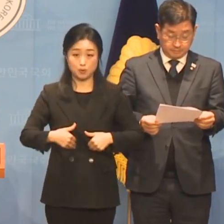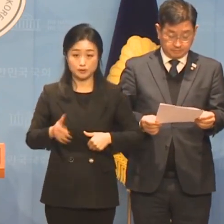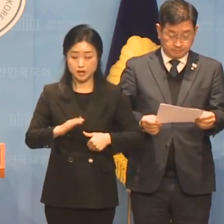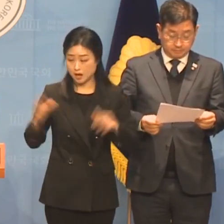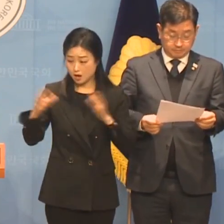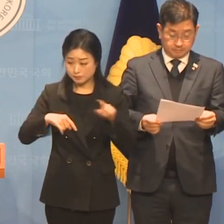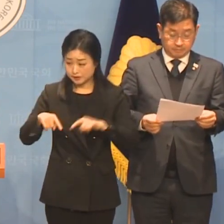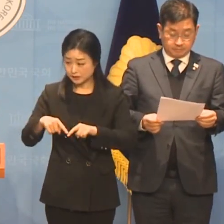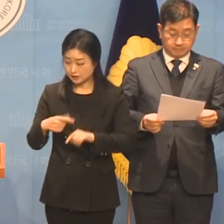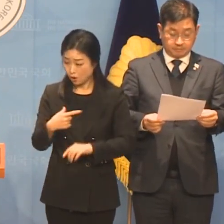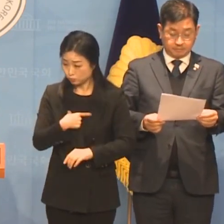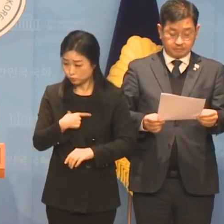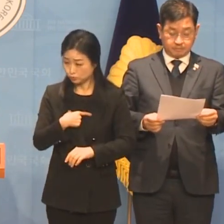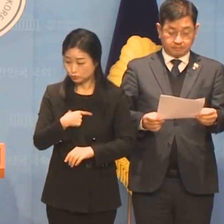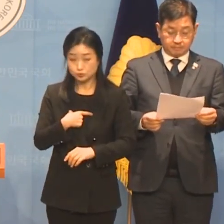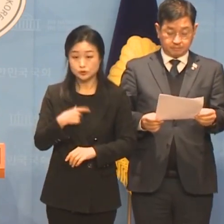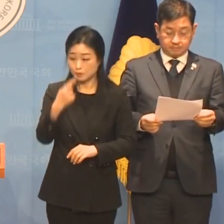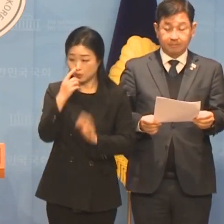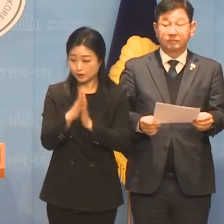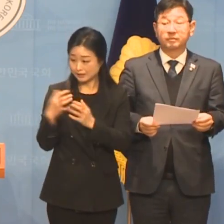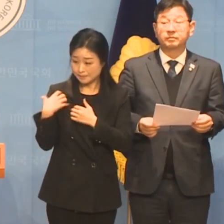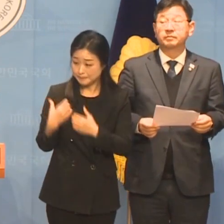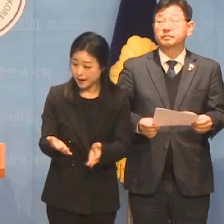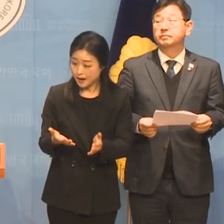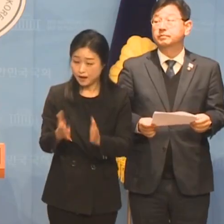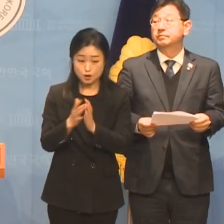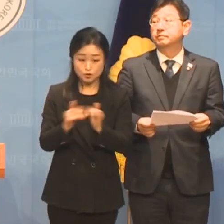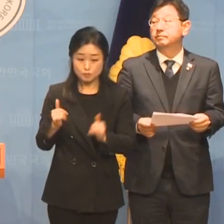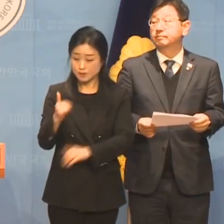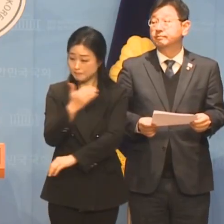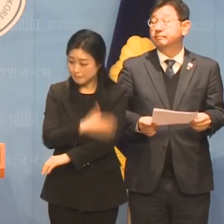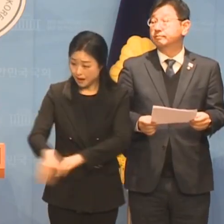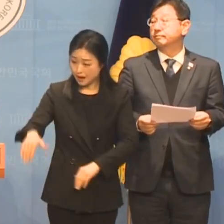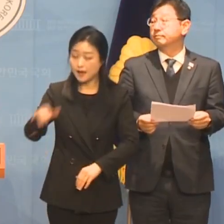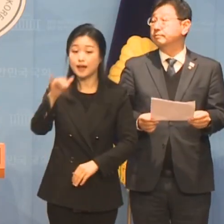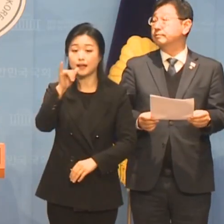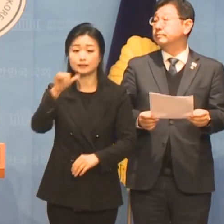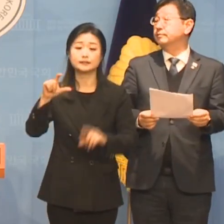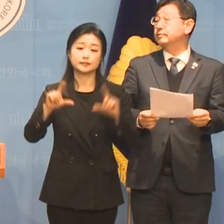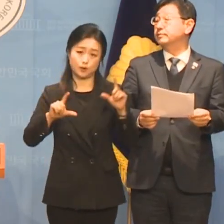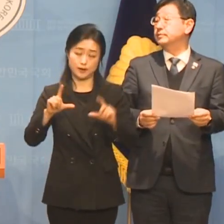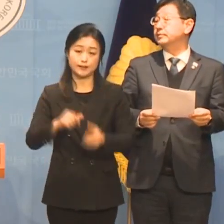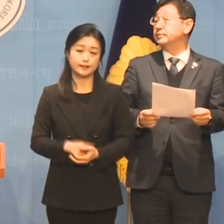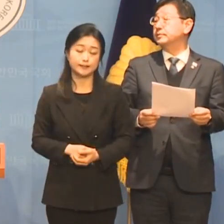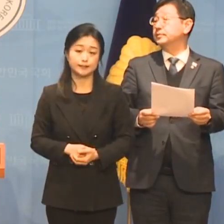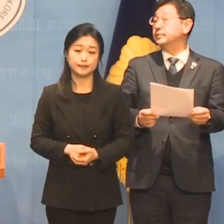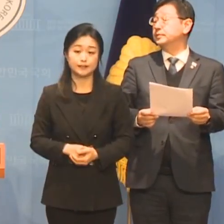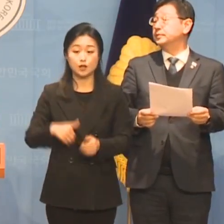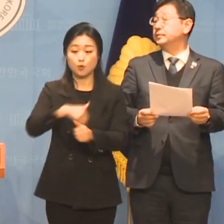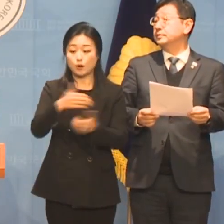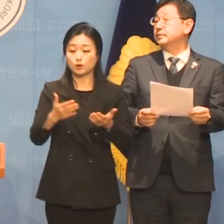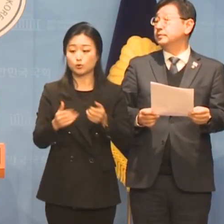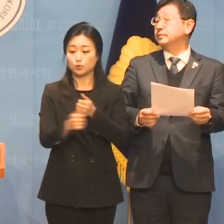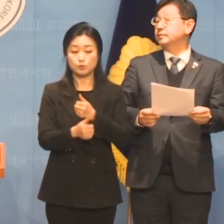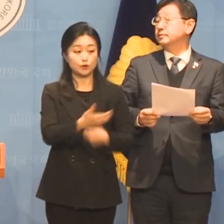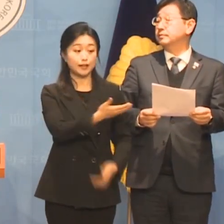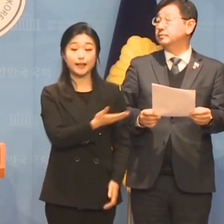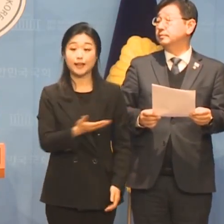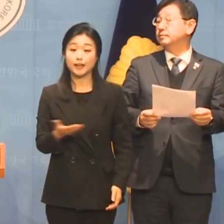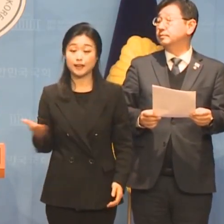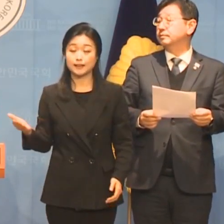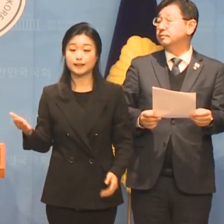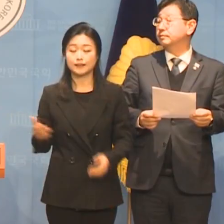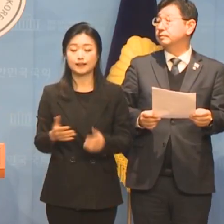거부하고 자신들의 책임을 방기하며 국민을 외면하고 있습니다. 우리 환노위에는 일하는 사람들과